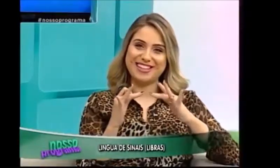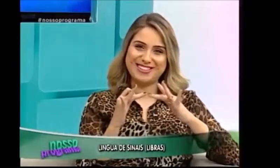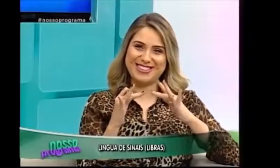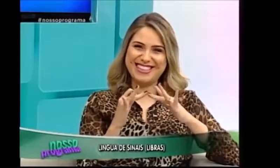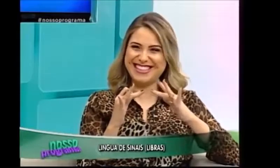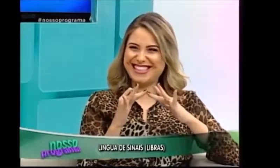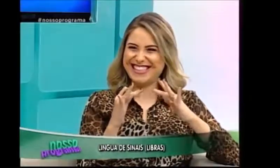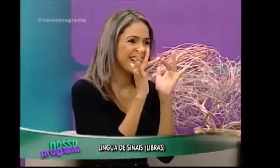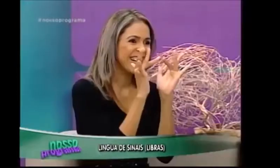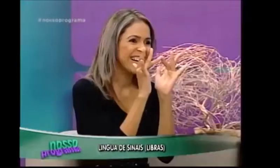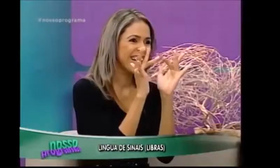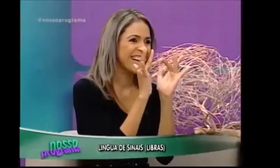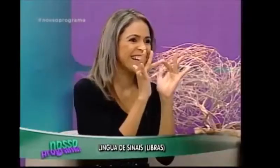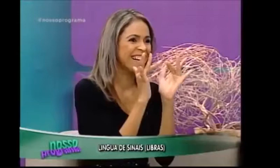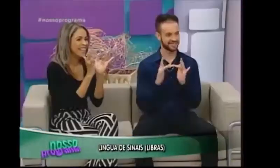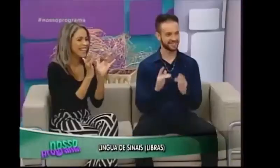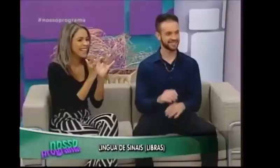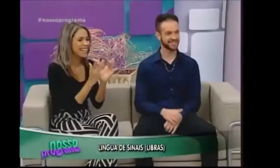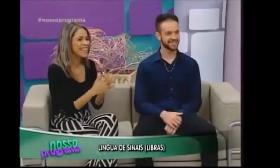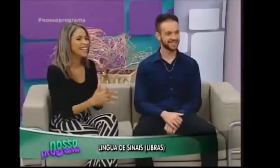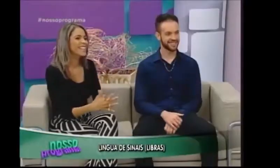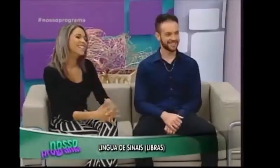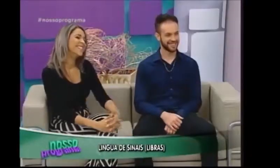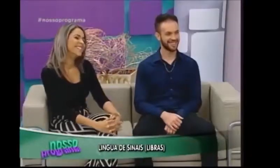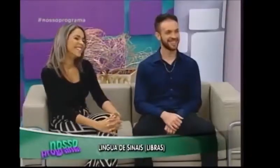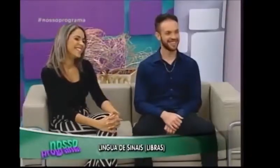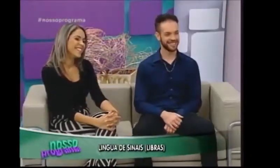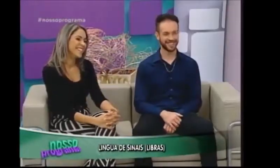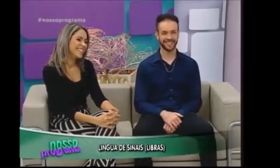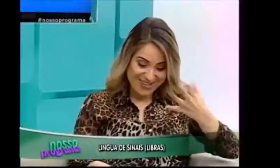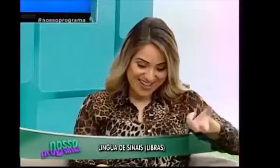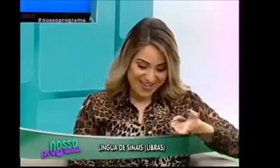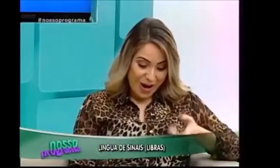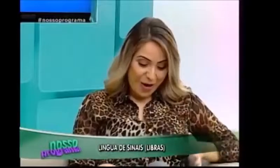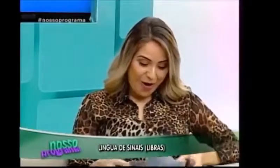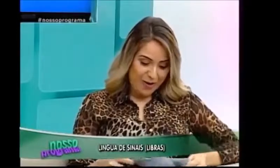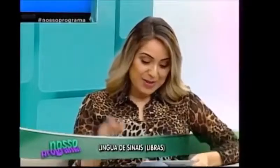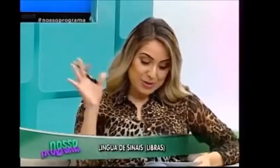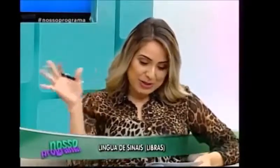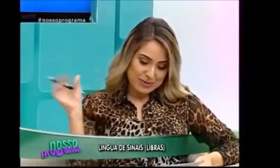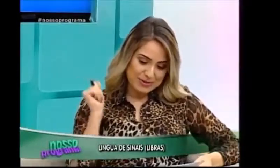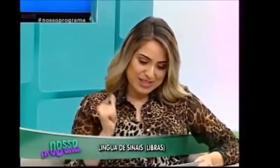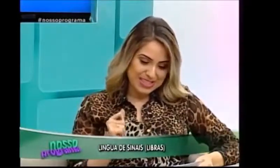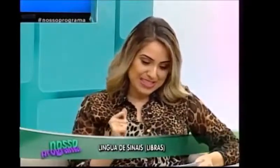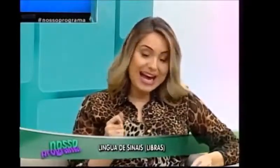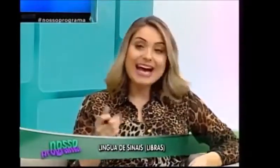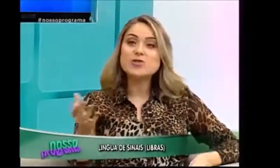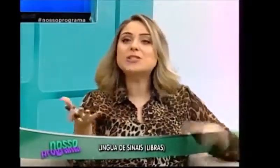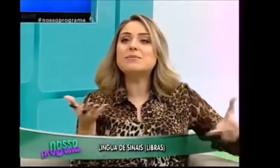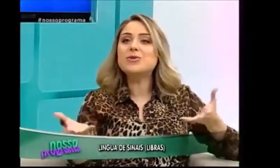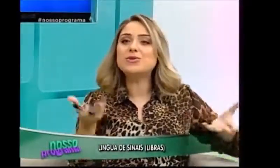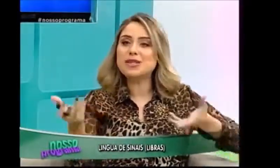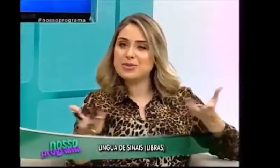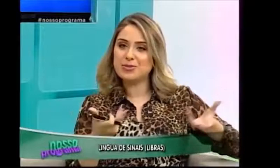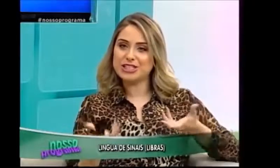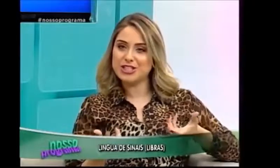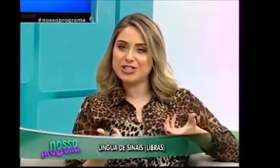Contato. Eu quero muito aprender, gente. Eu quero. Ó, deixa eu falar pra vocês. As duas mãos são sempre